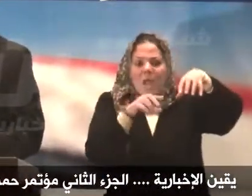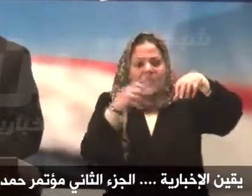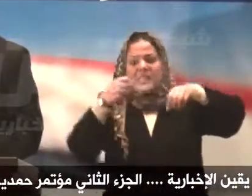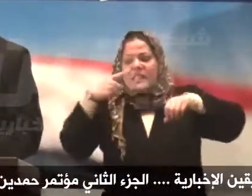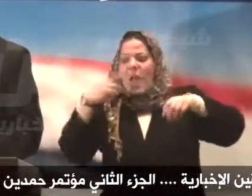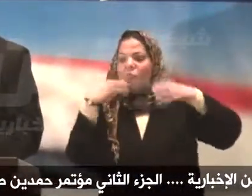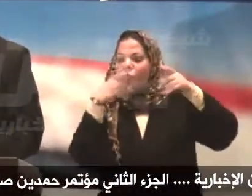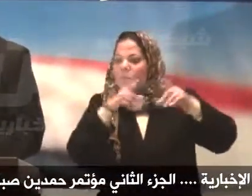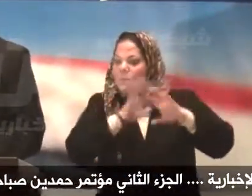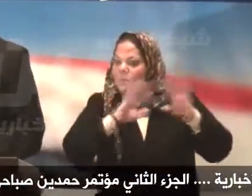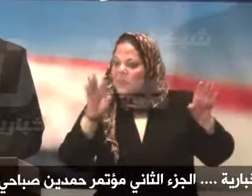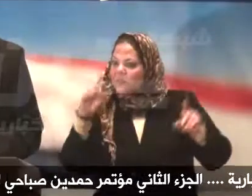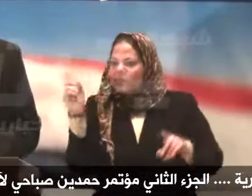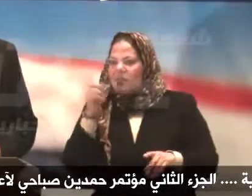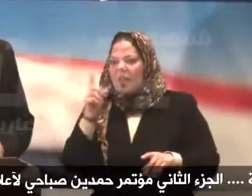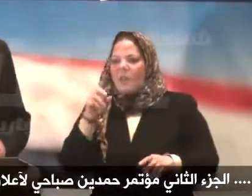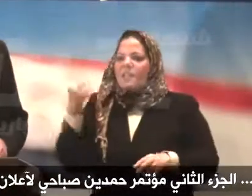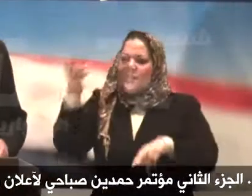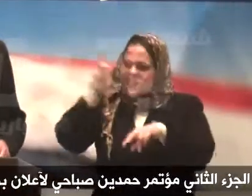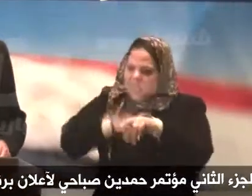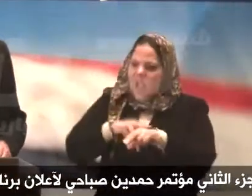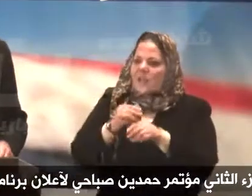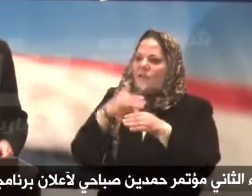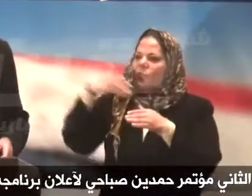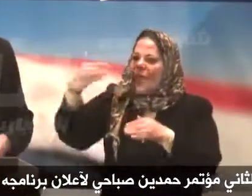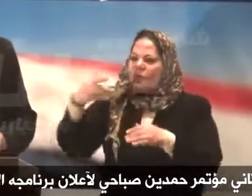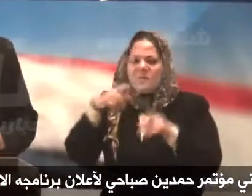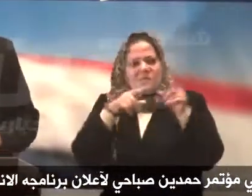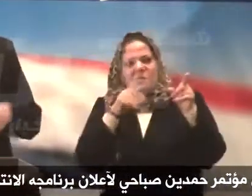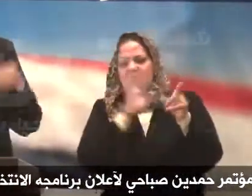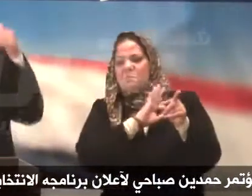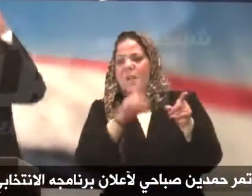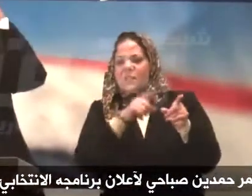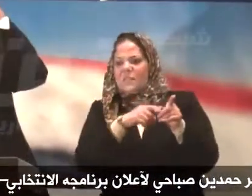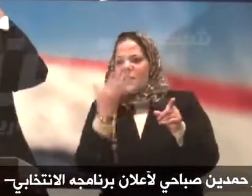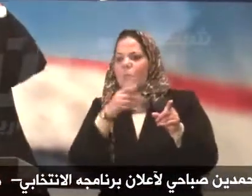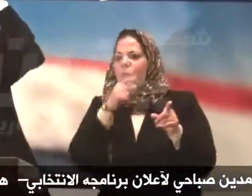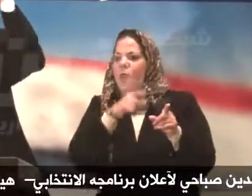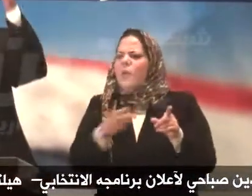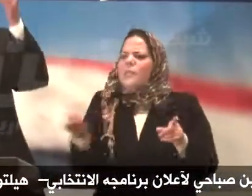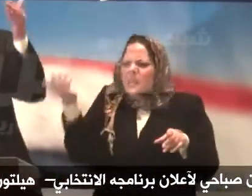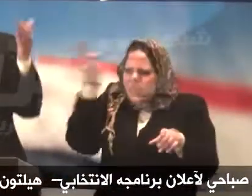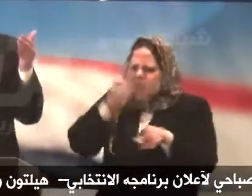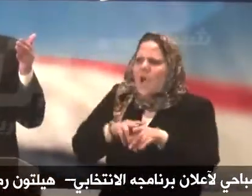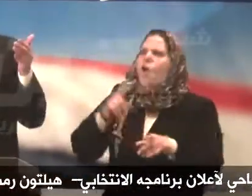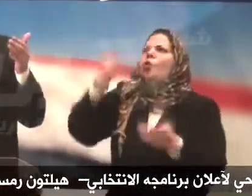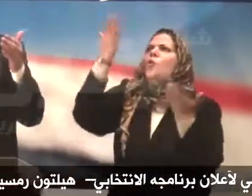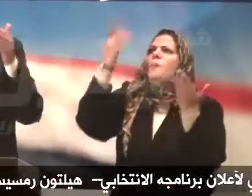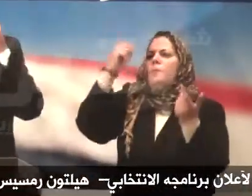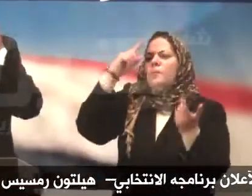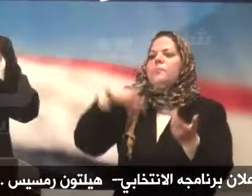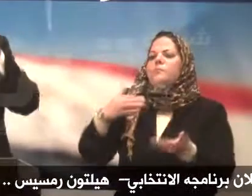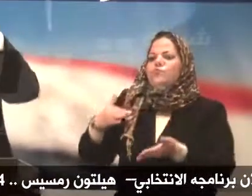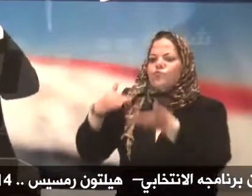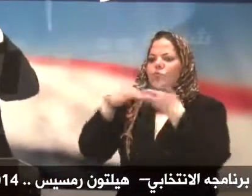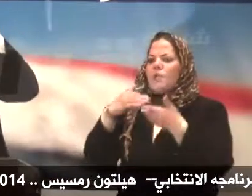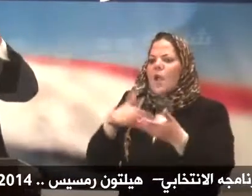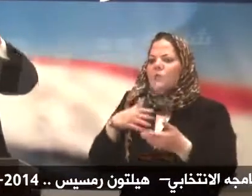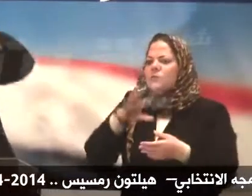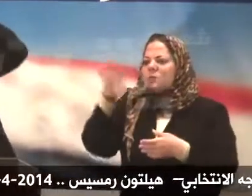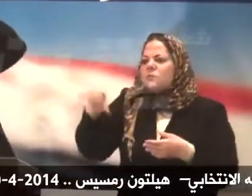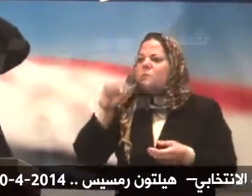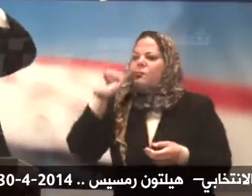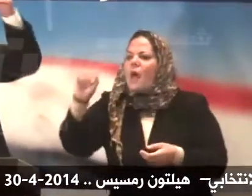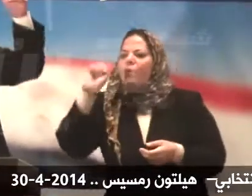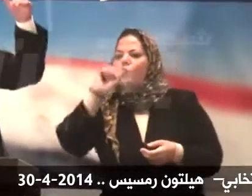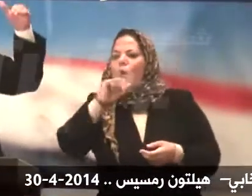السياحيه بتاع اللي ربنا فاتح عليه، احنا بقى هنفتح بامر ربنا على الناس اللي